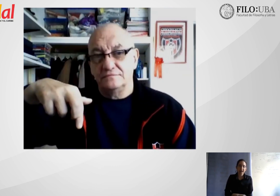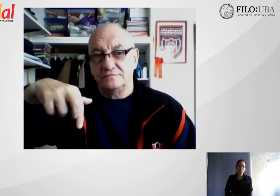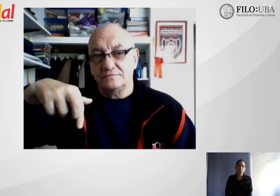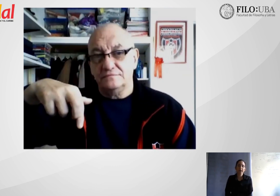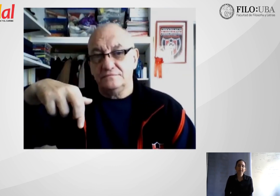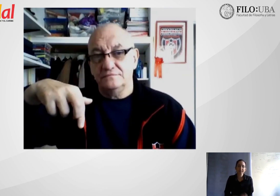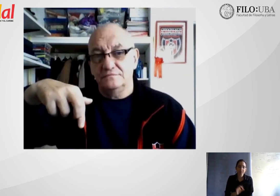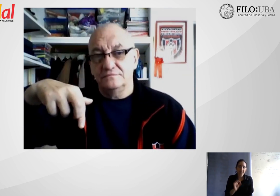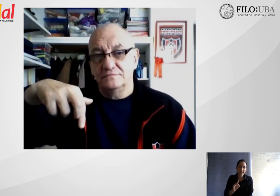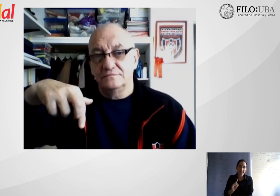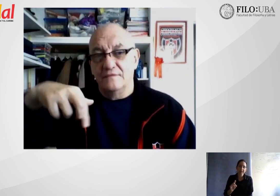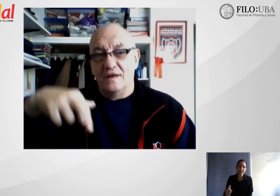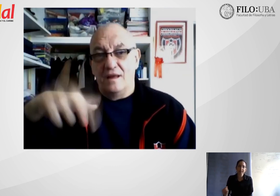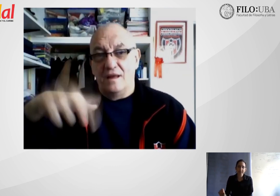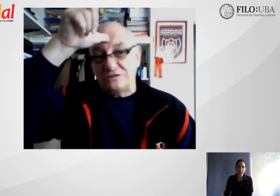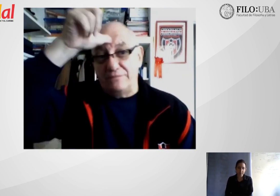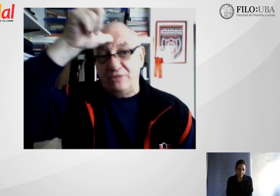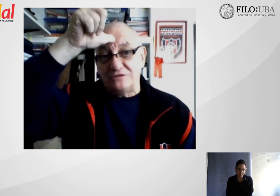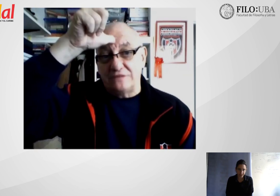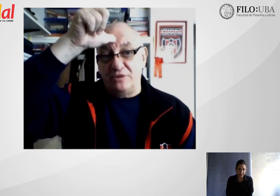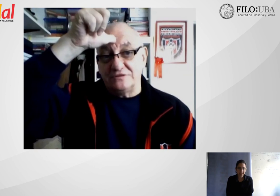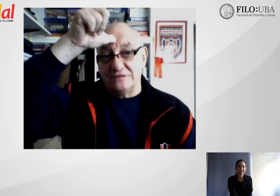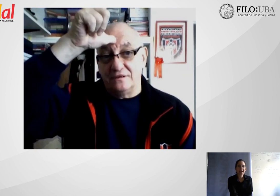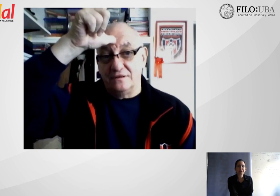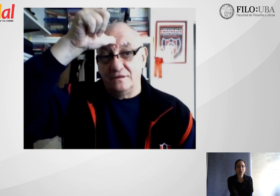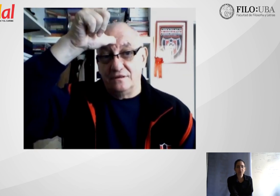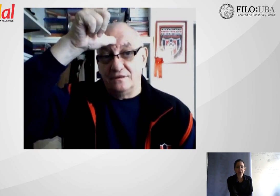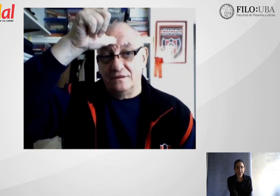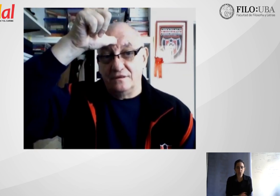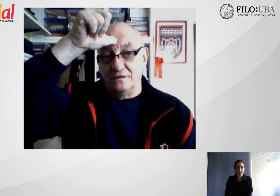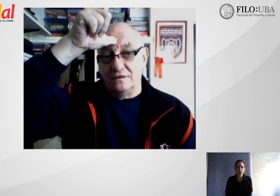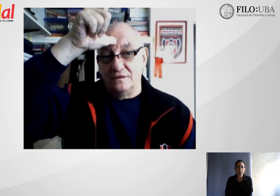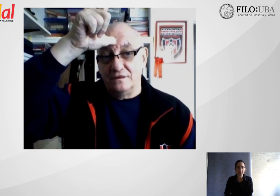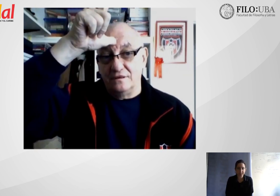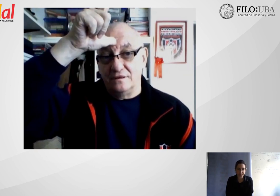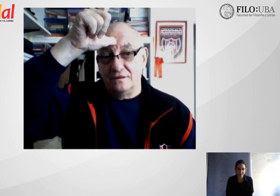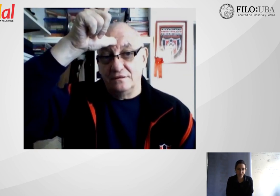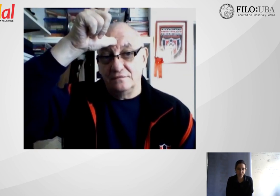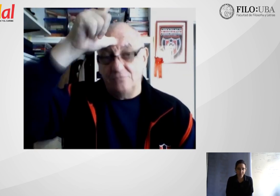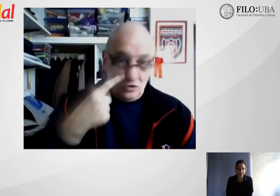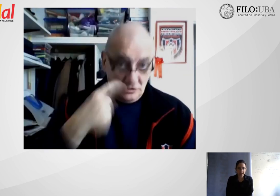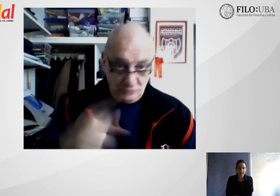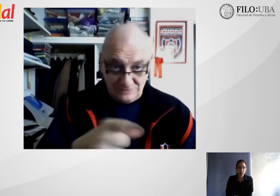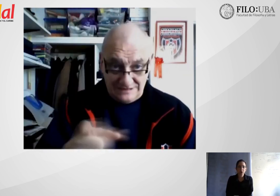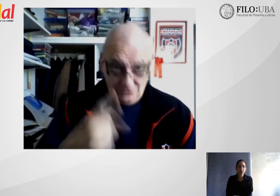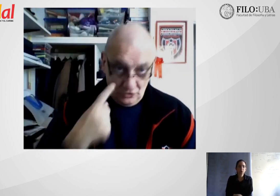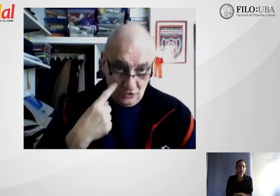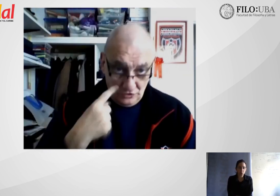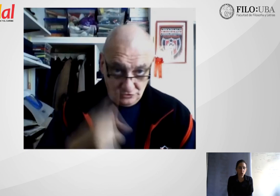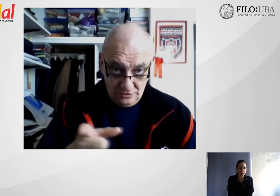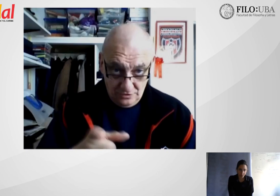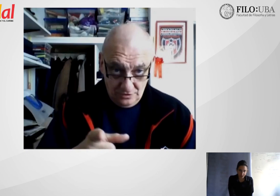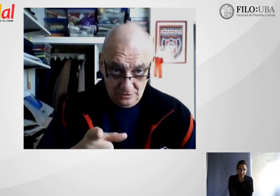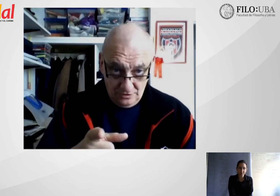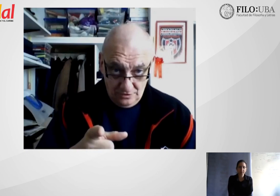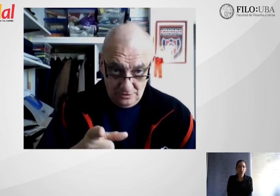al lugar que se llama IESSP, que tiene que ver con las fuerzas de seguridad, con las policías. Supongo que es un